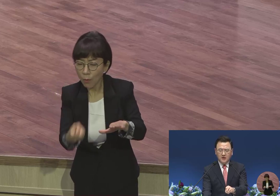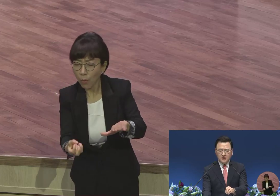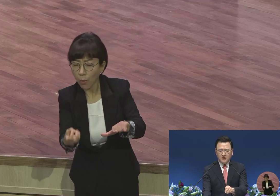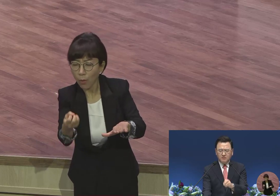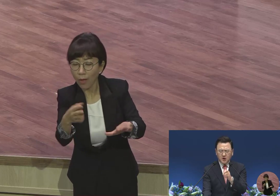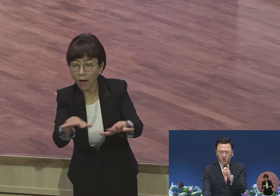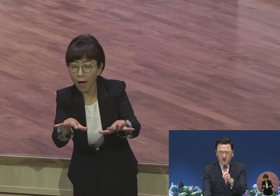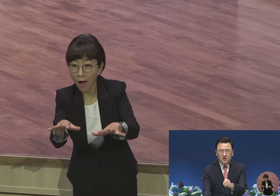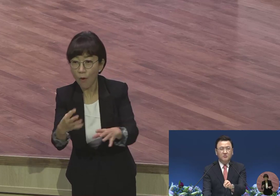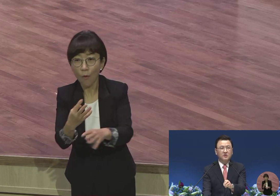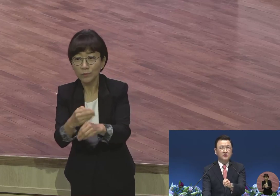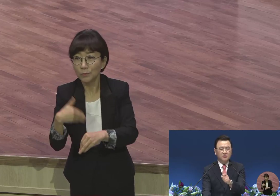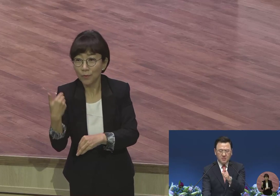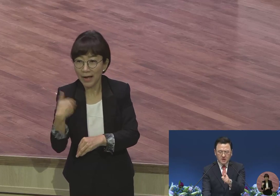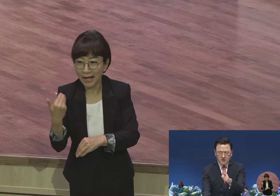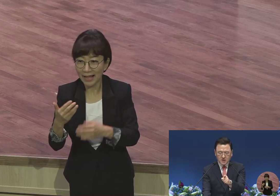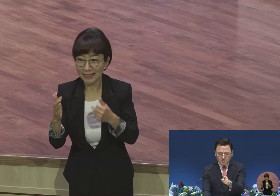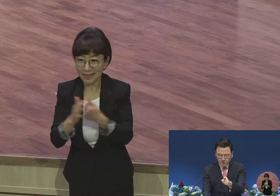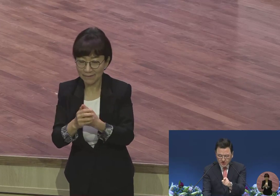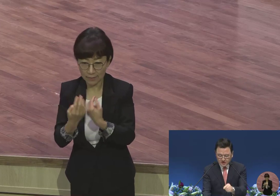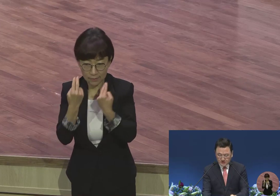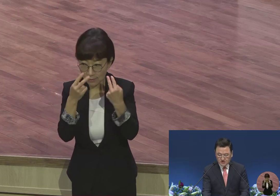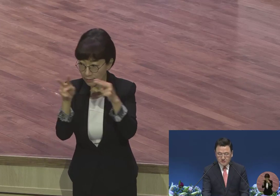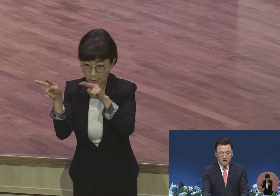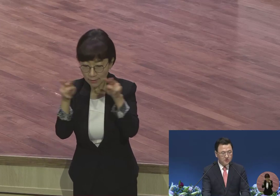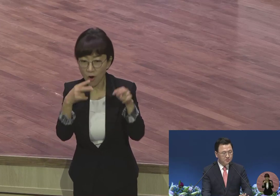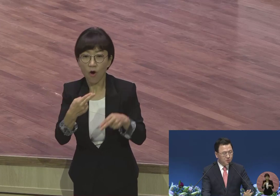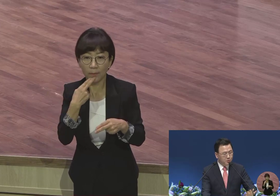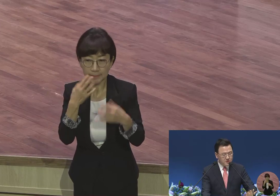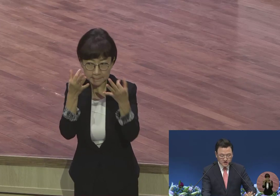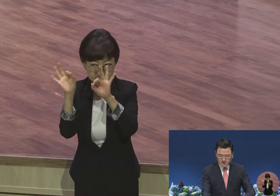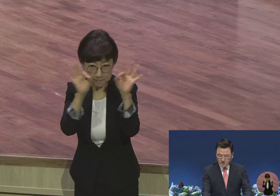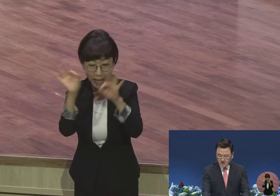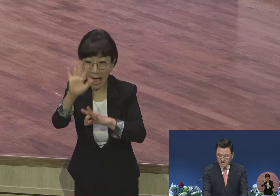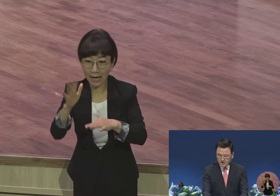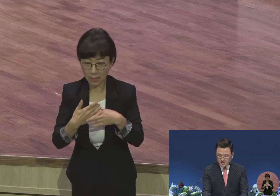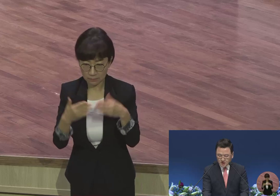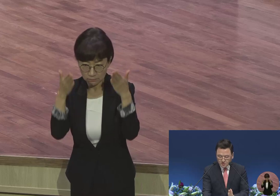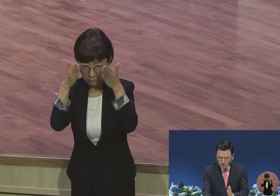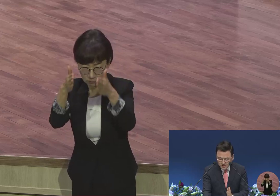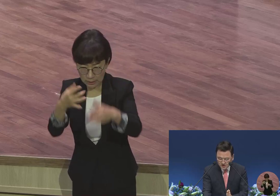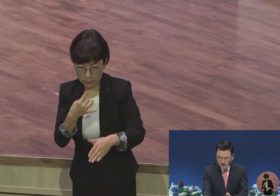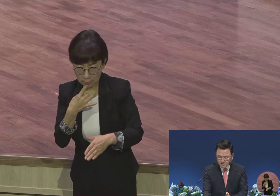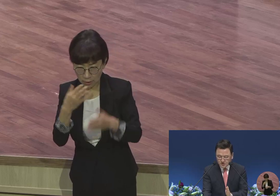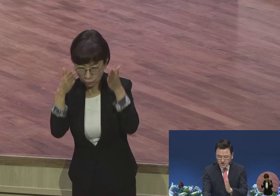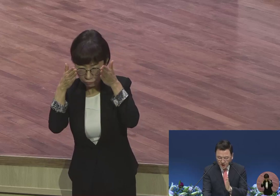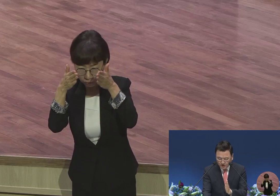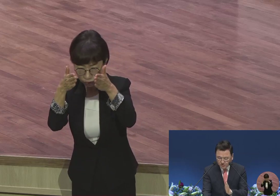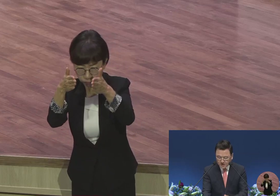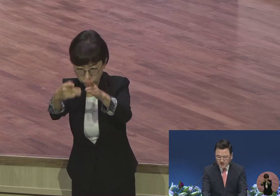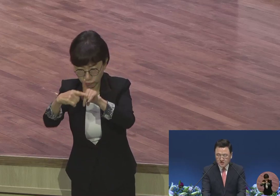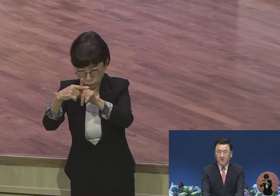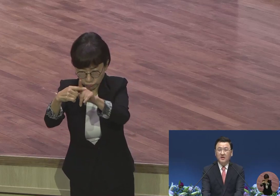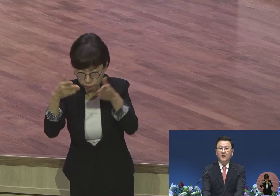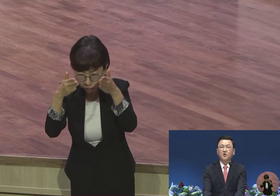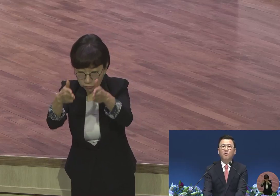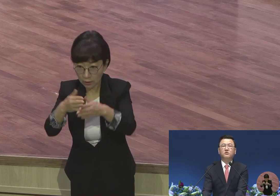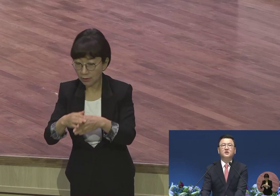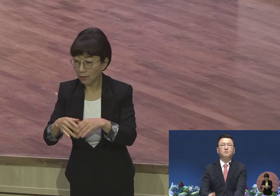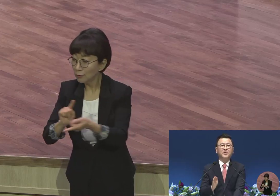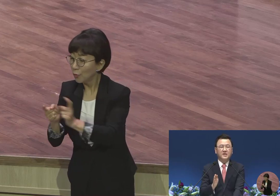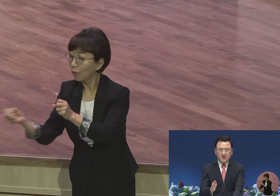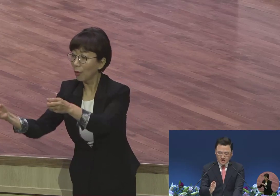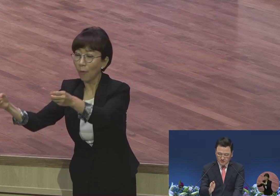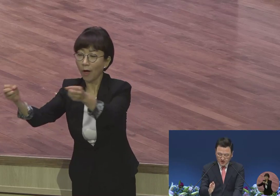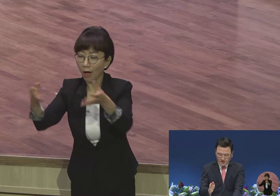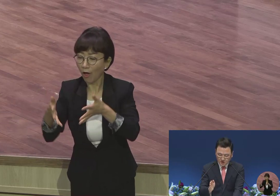때문에 사람들의 관심은 베데스다의 못에 있어요. 옆도 보지 않습니다. 대부분의 사람들은 대화도 하지 않습니다.